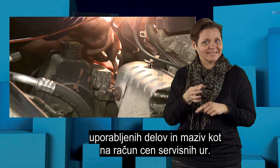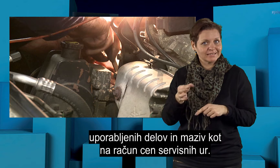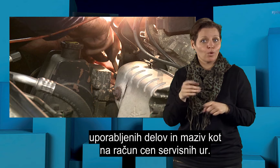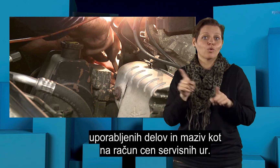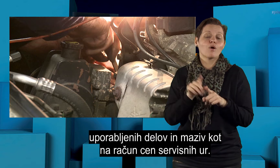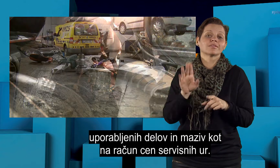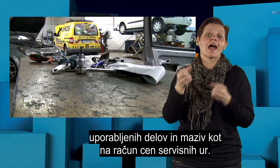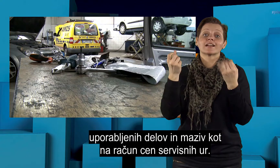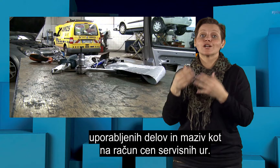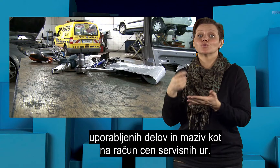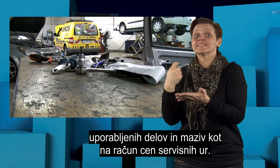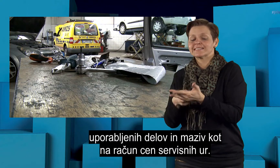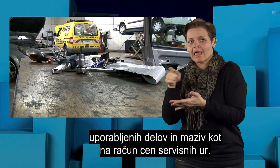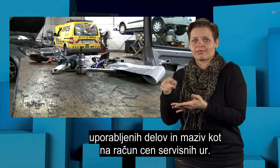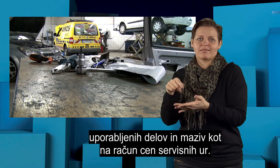servisnih ur.